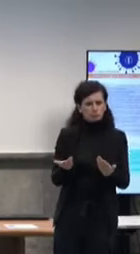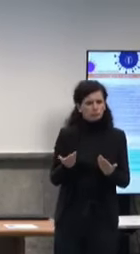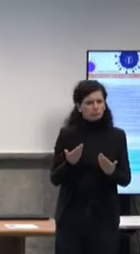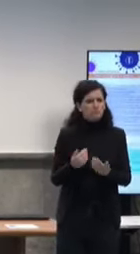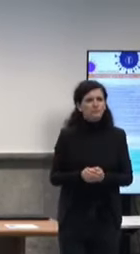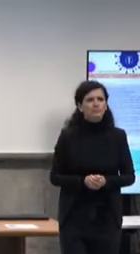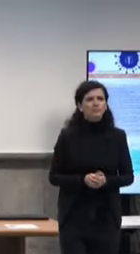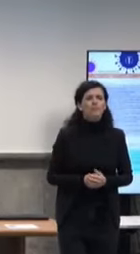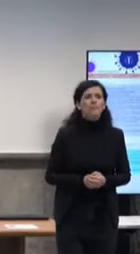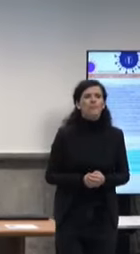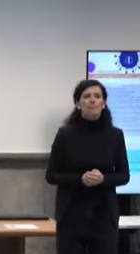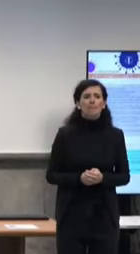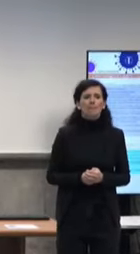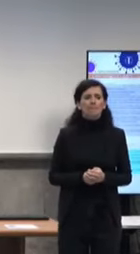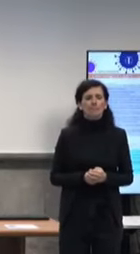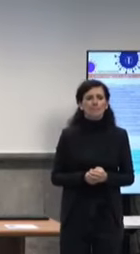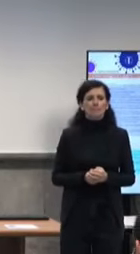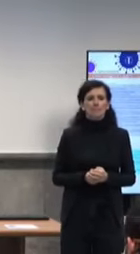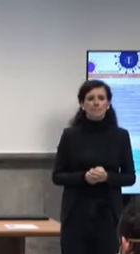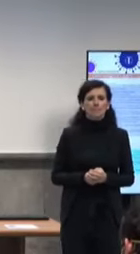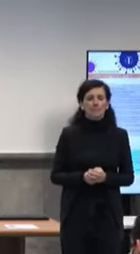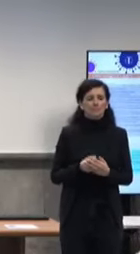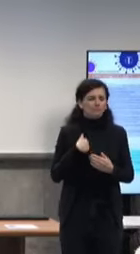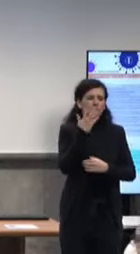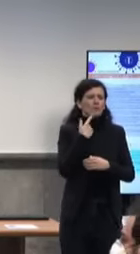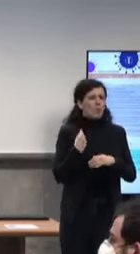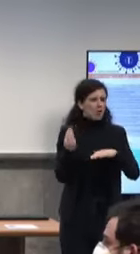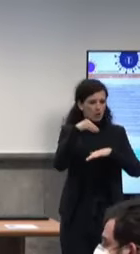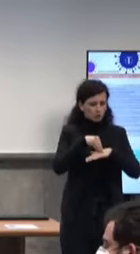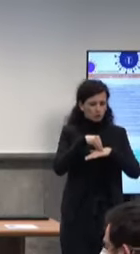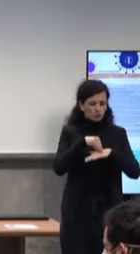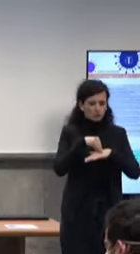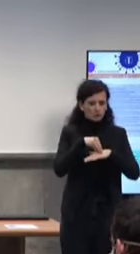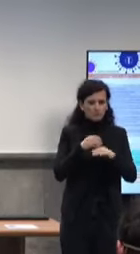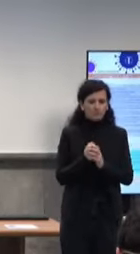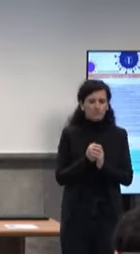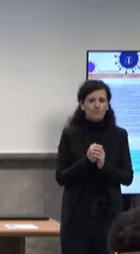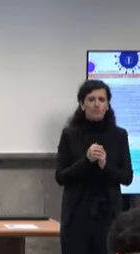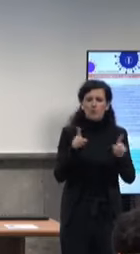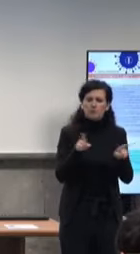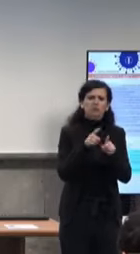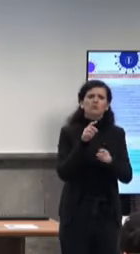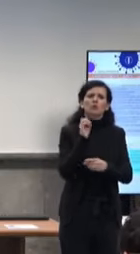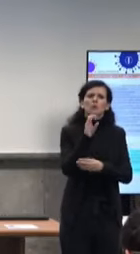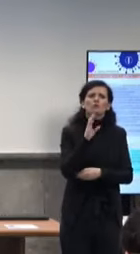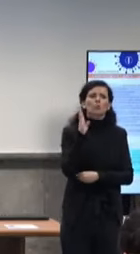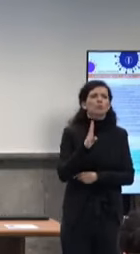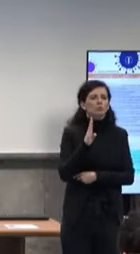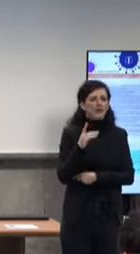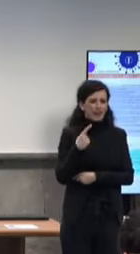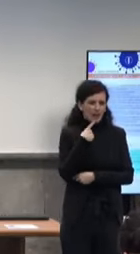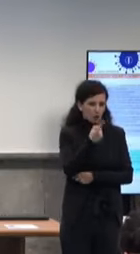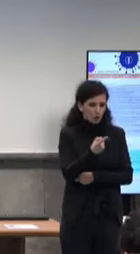piccola aggiunta questo mentre come diceva poc'anzi professoressa ferro sono le risposte